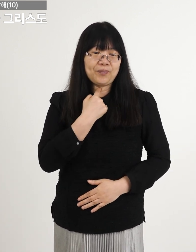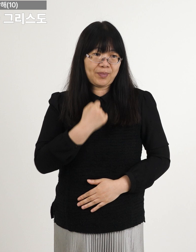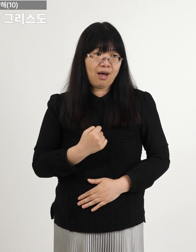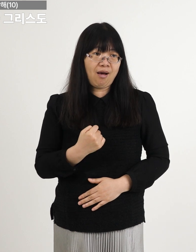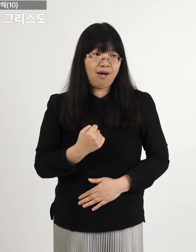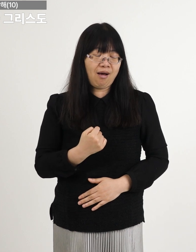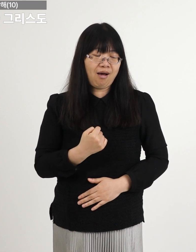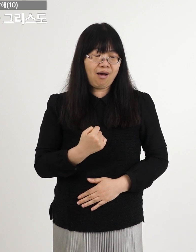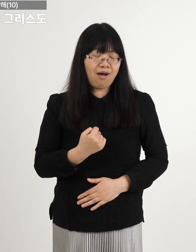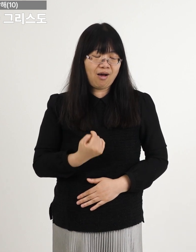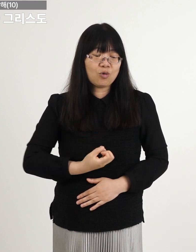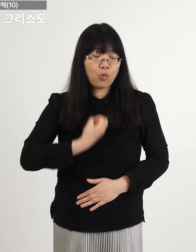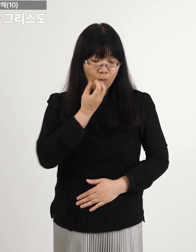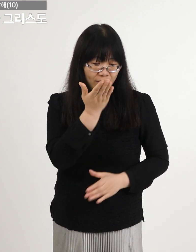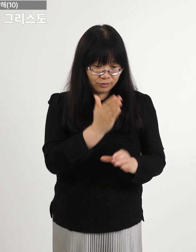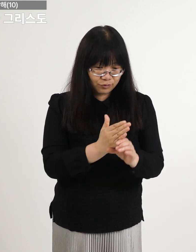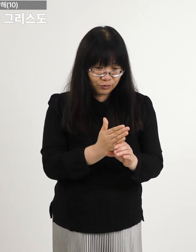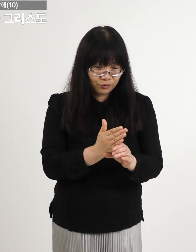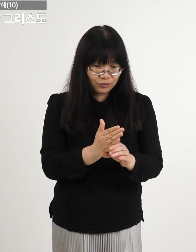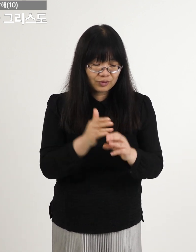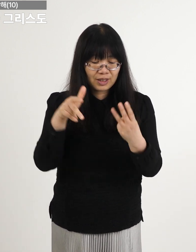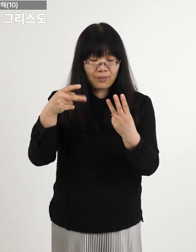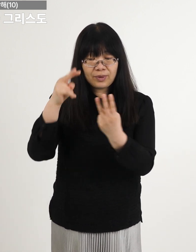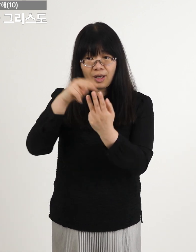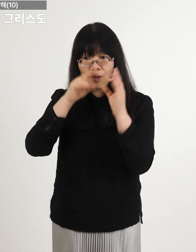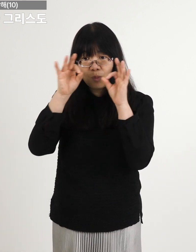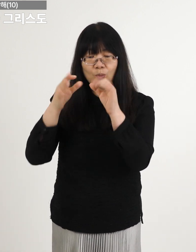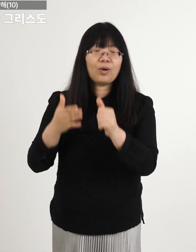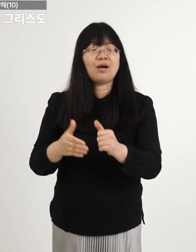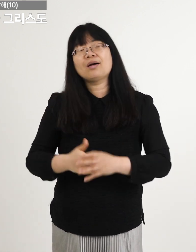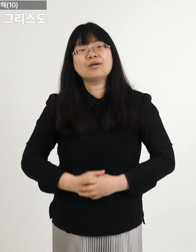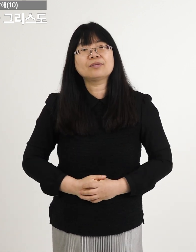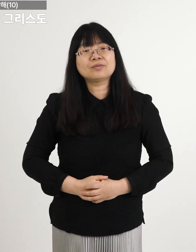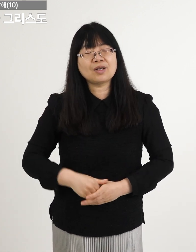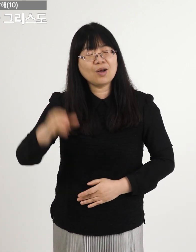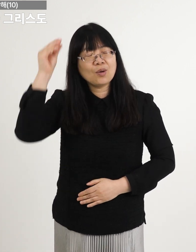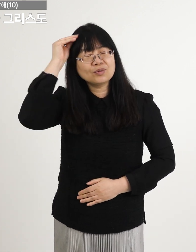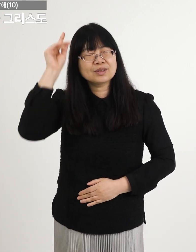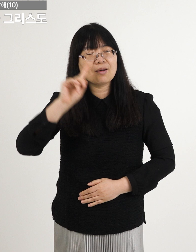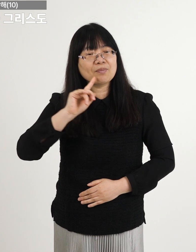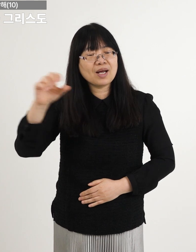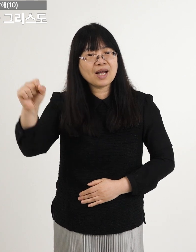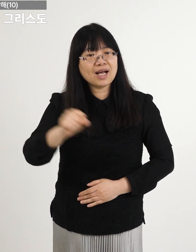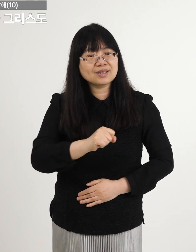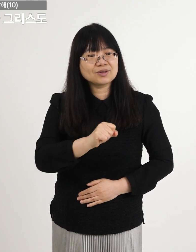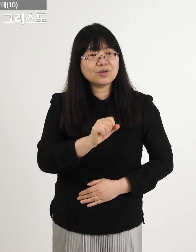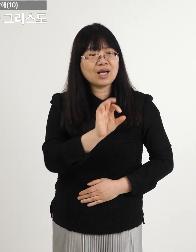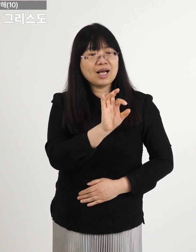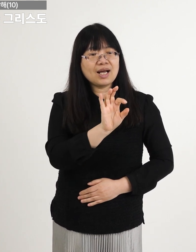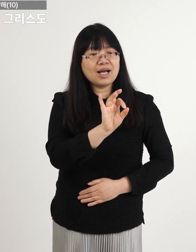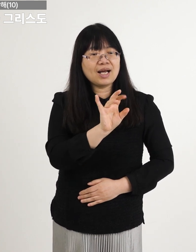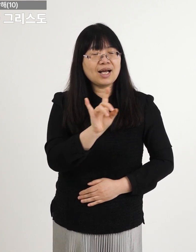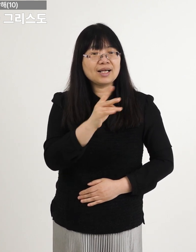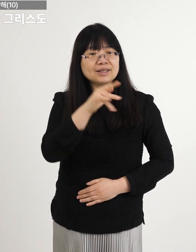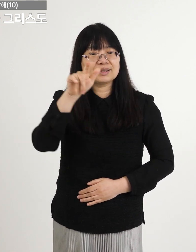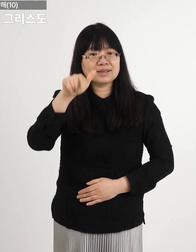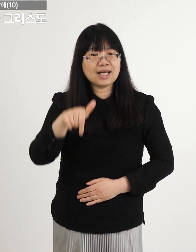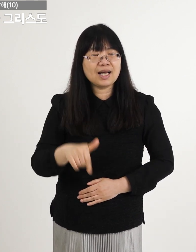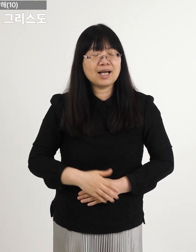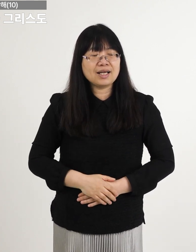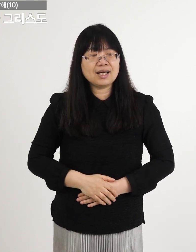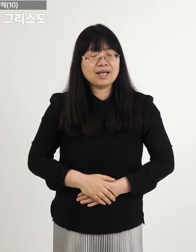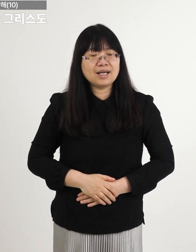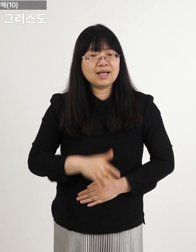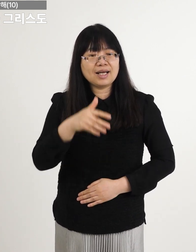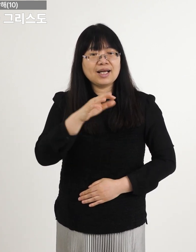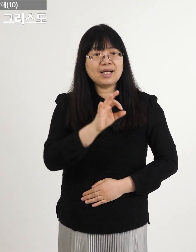것을 실토하는 겁니다. 3절 보세요. 무지한 말로 에차, 이치를, 이게